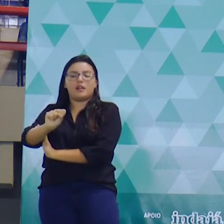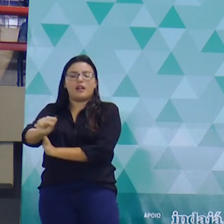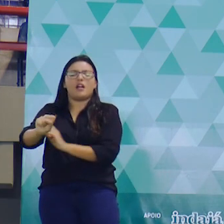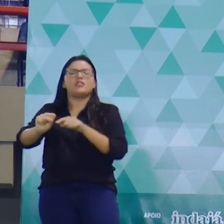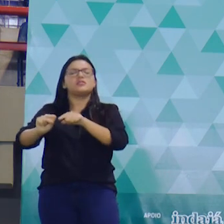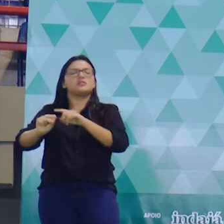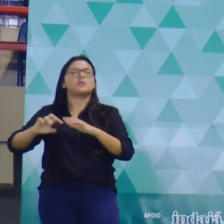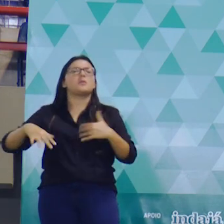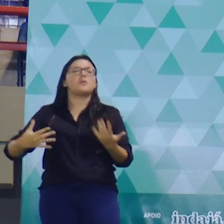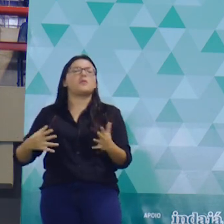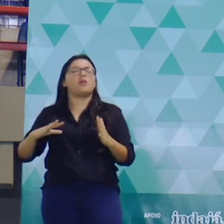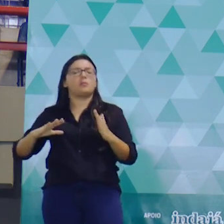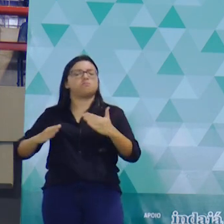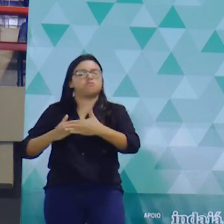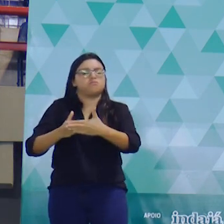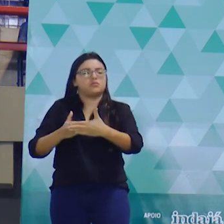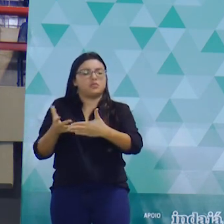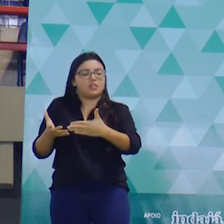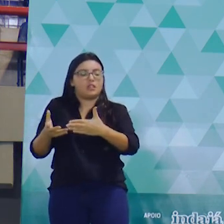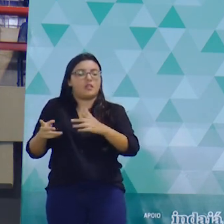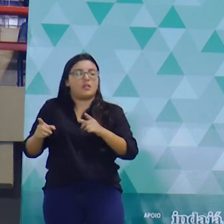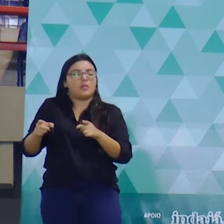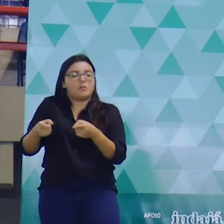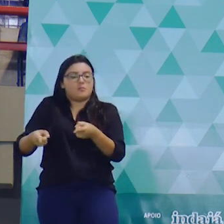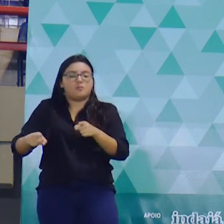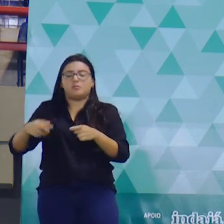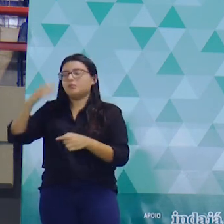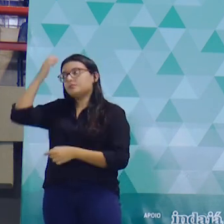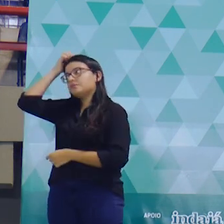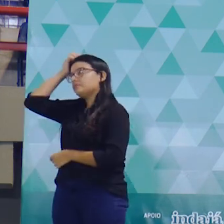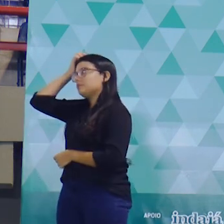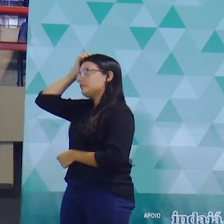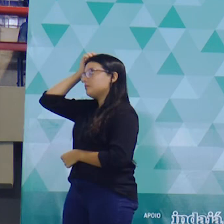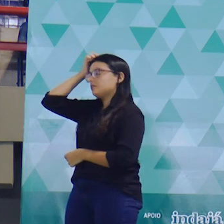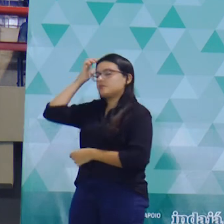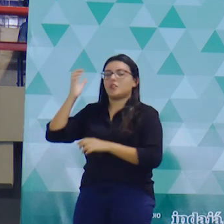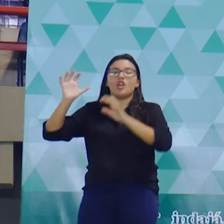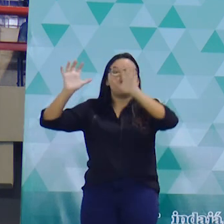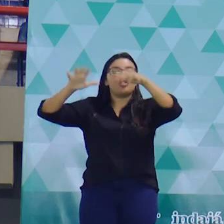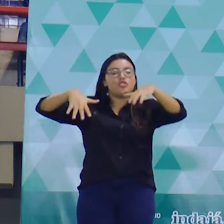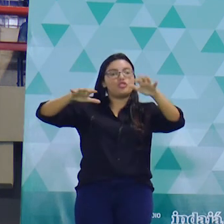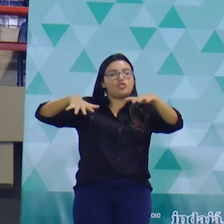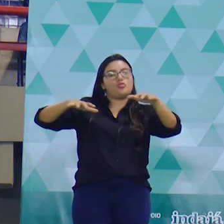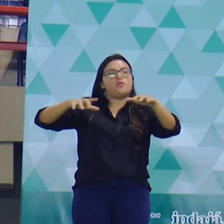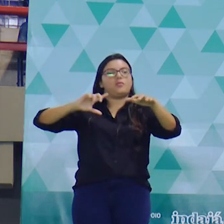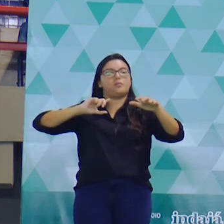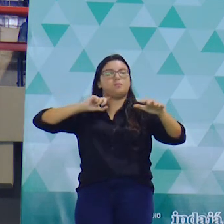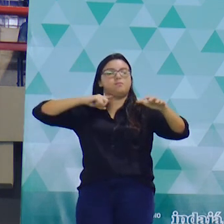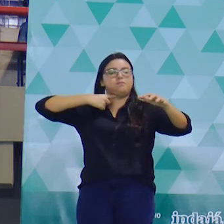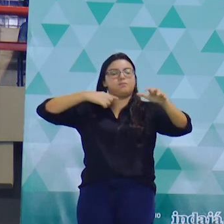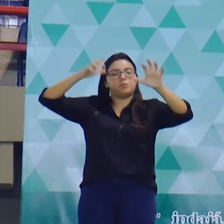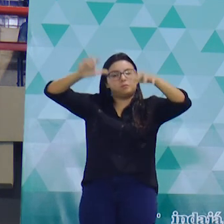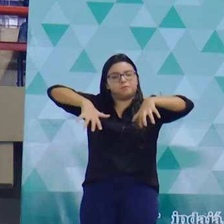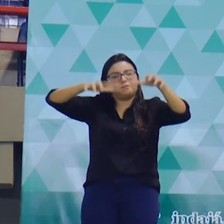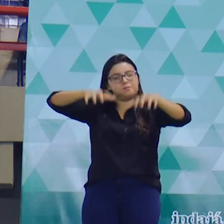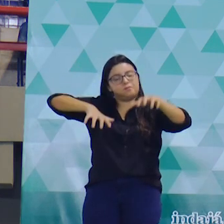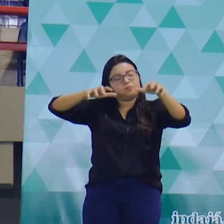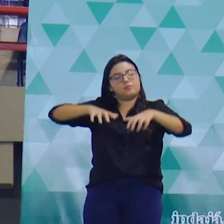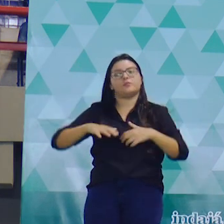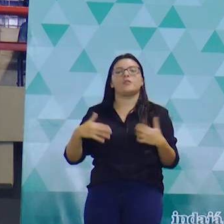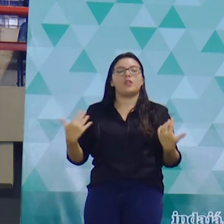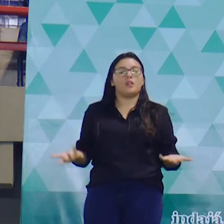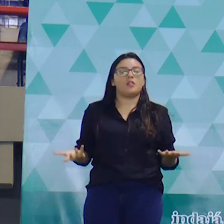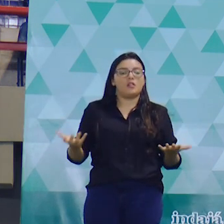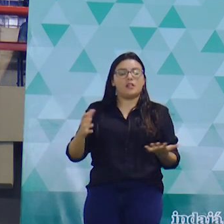quer reter? O gás que causa chuva ácida. Qual é o gás que causa chuva ácida? É o SO2. Então, aqui no